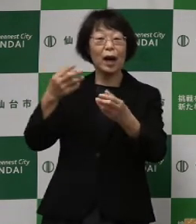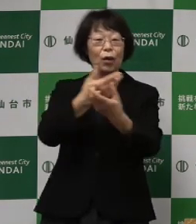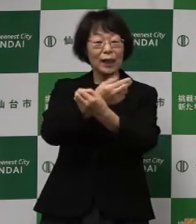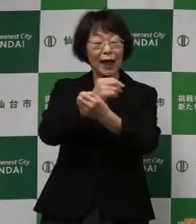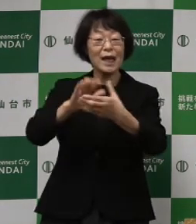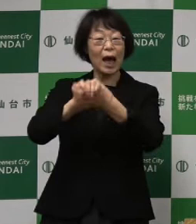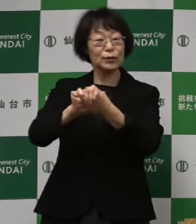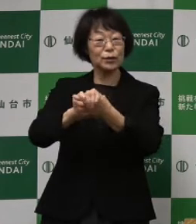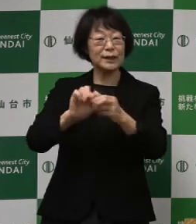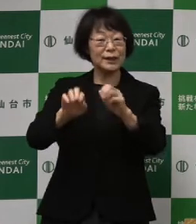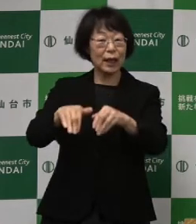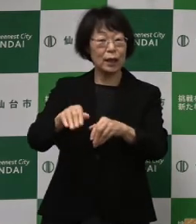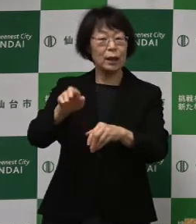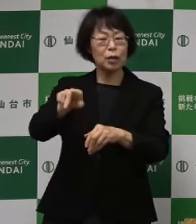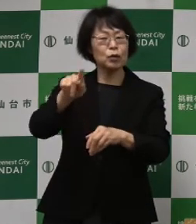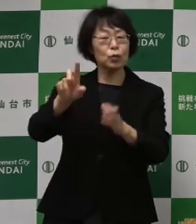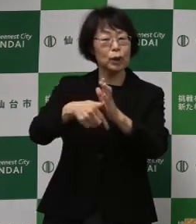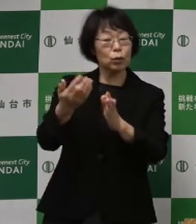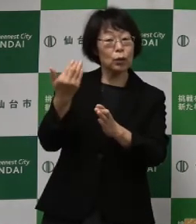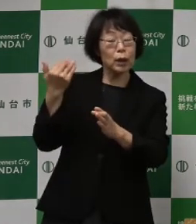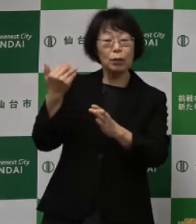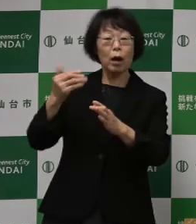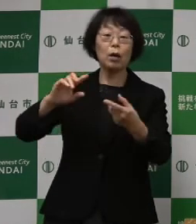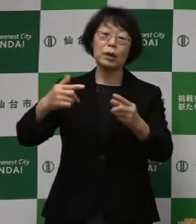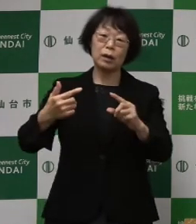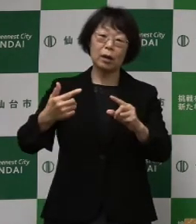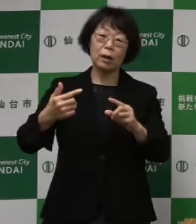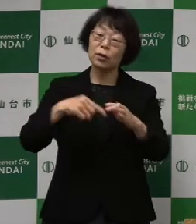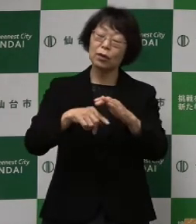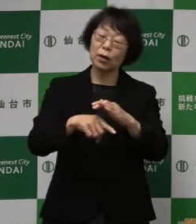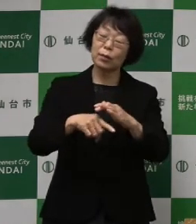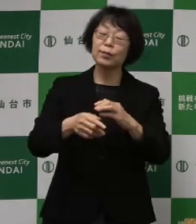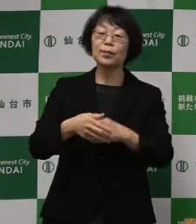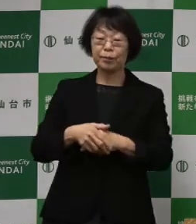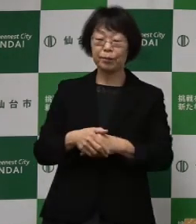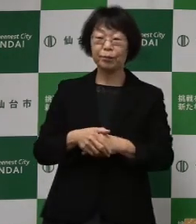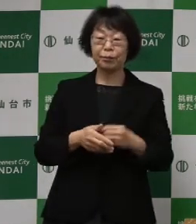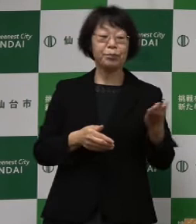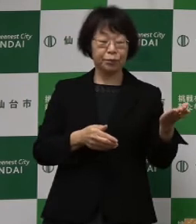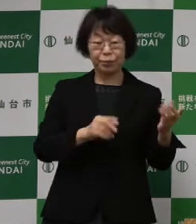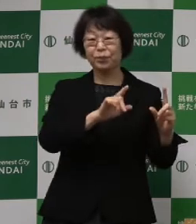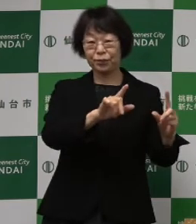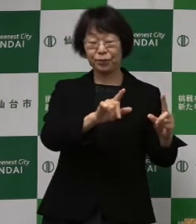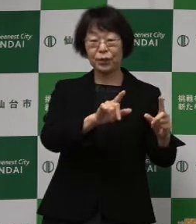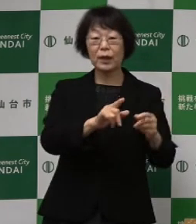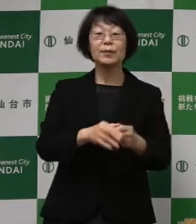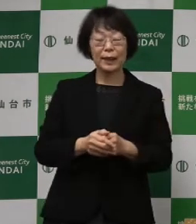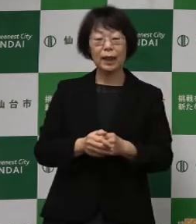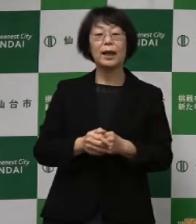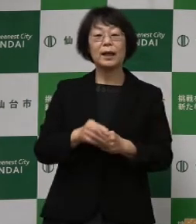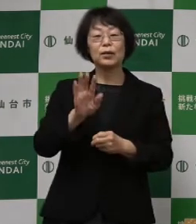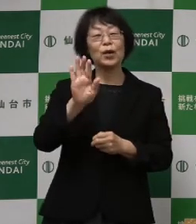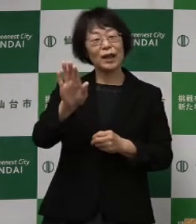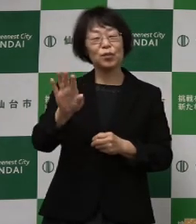けれど、ちょっとあのその時とは変わったということなんでしょうか。 ですね、あのその後もですね、い